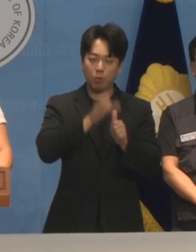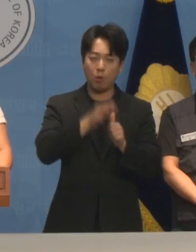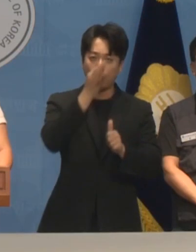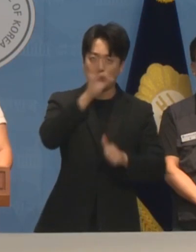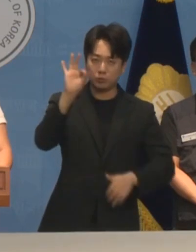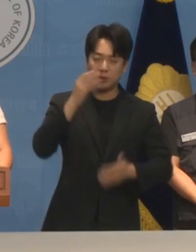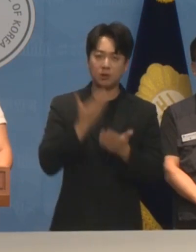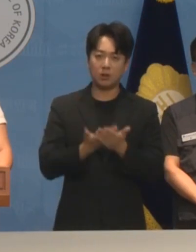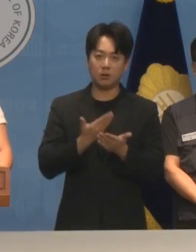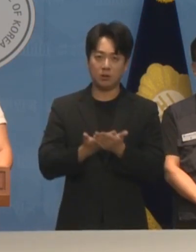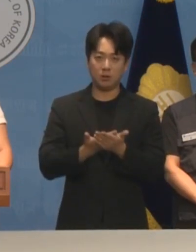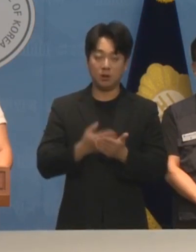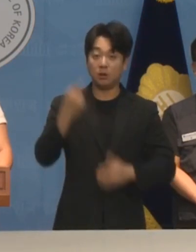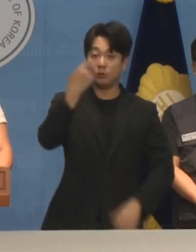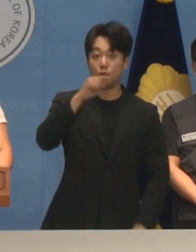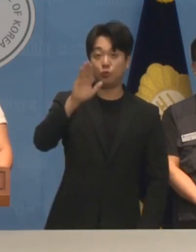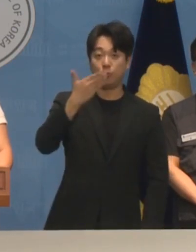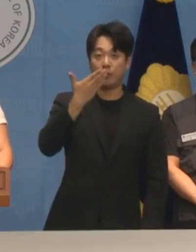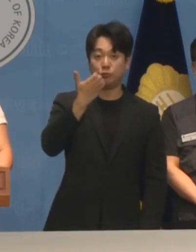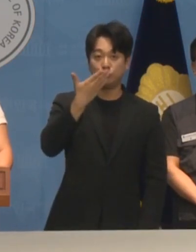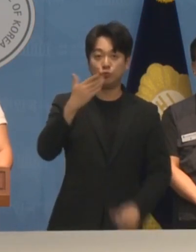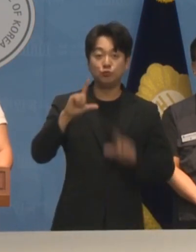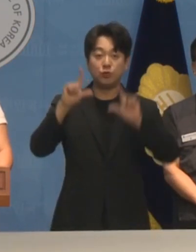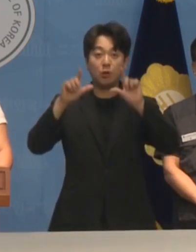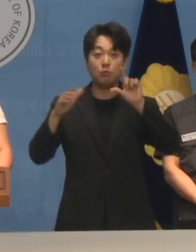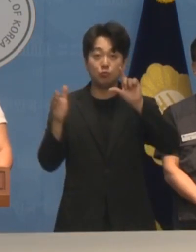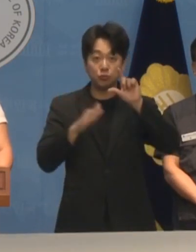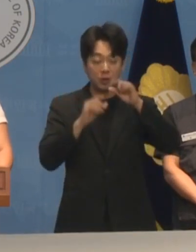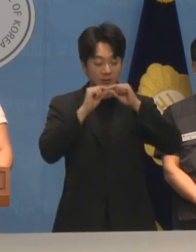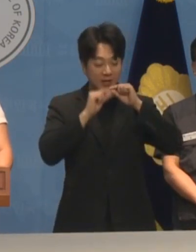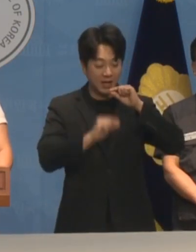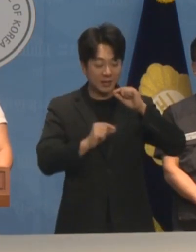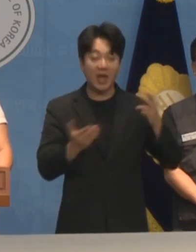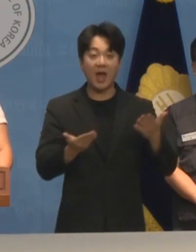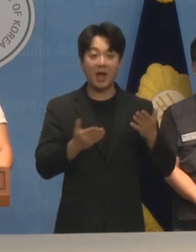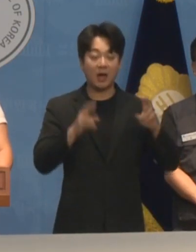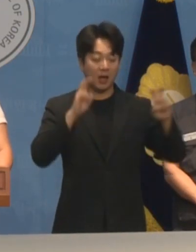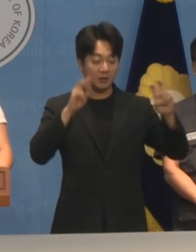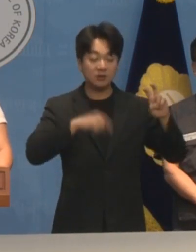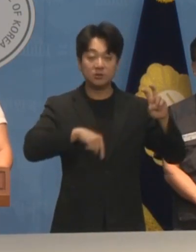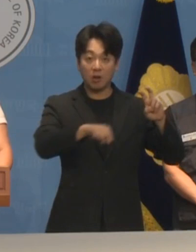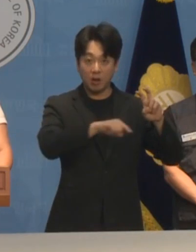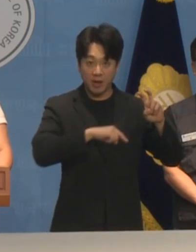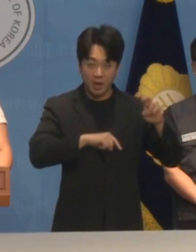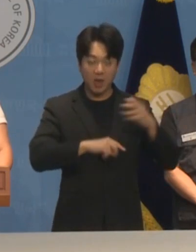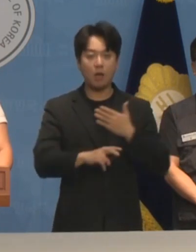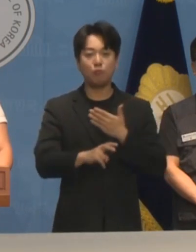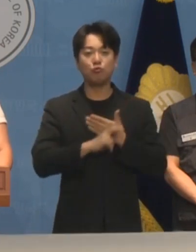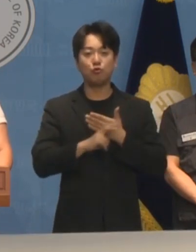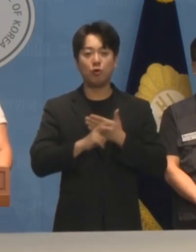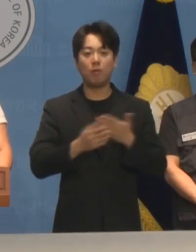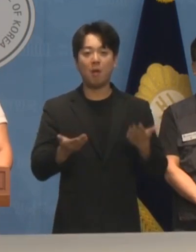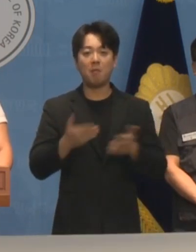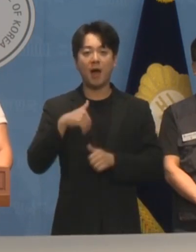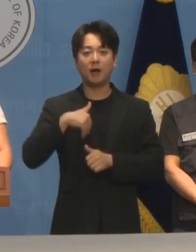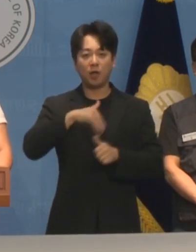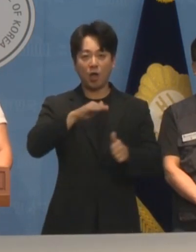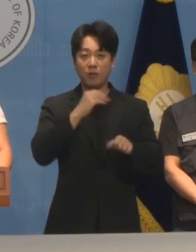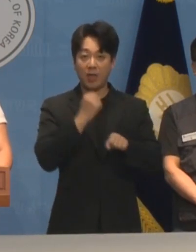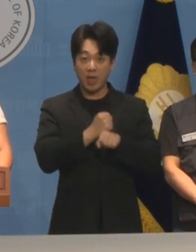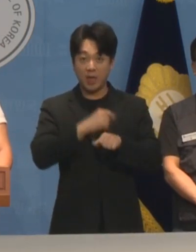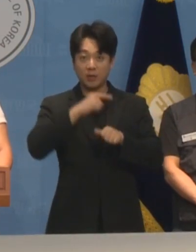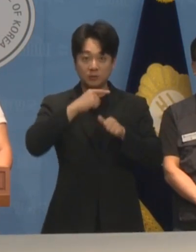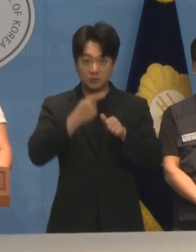현대자동차는 1999년부터 사내하청 제도를 도입하여 오랜 기간 불법 파견이라는 범죄를 수단으로